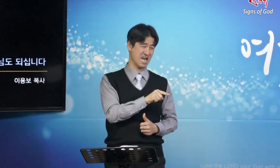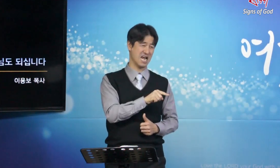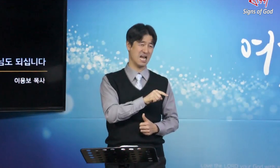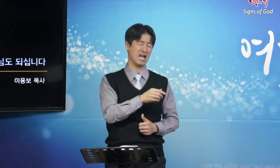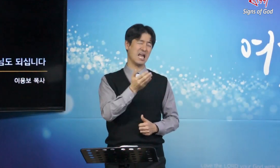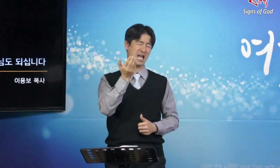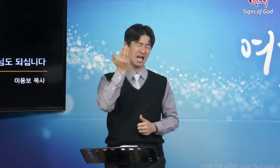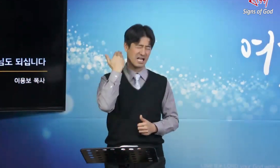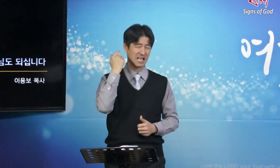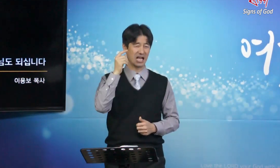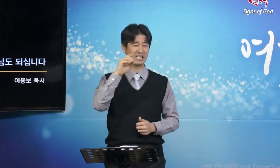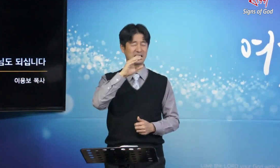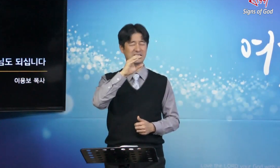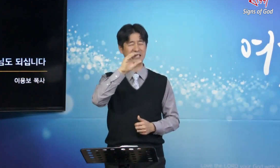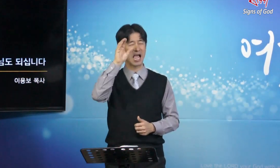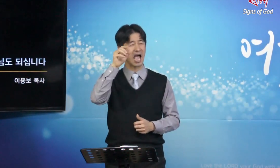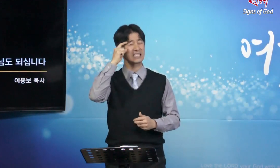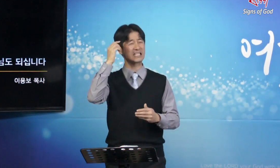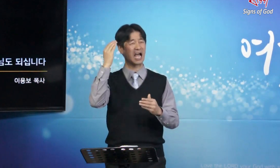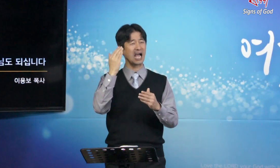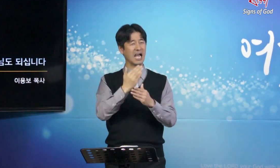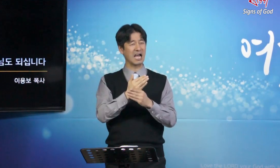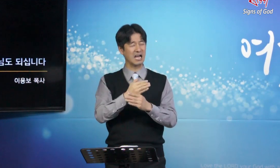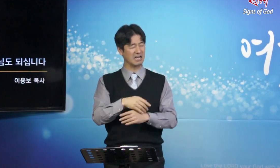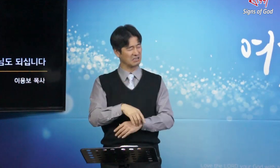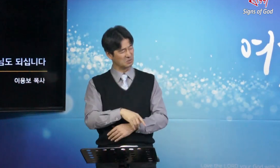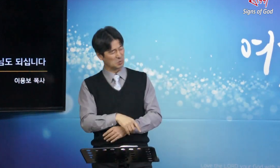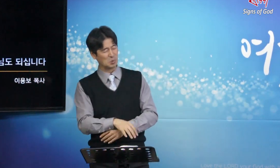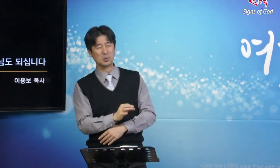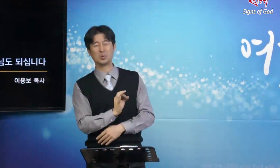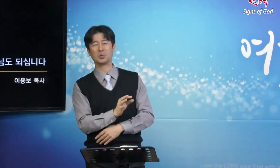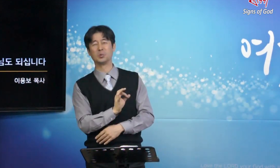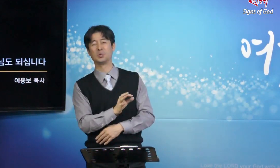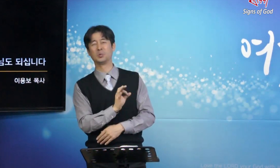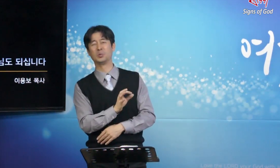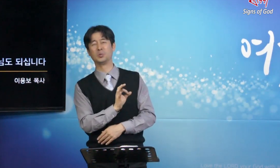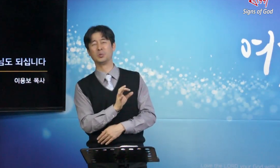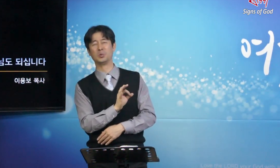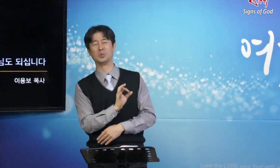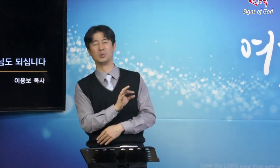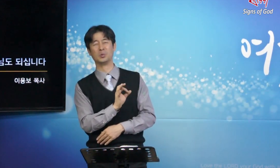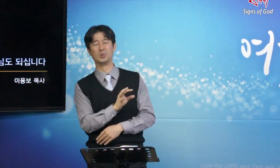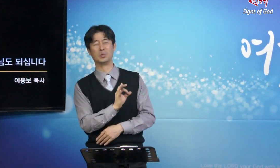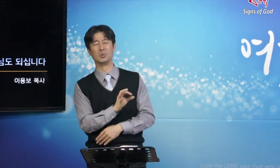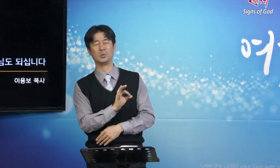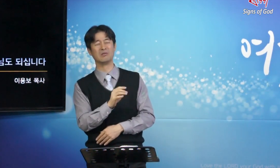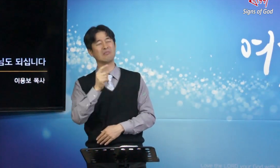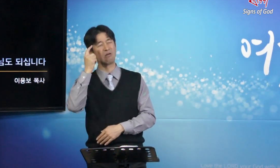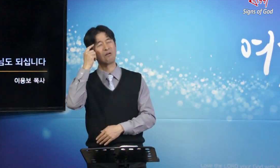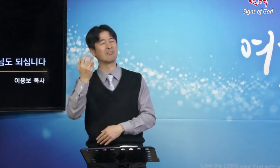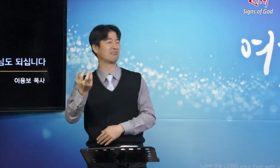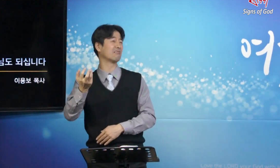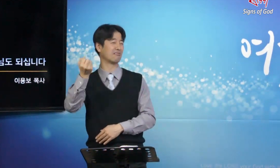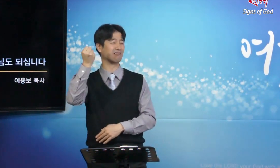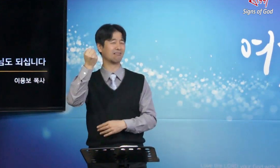받을 수 있을까? 많은 신앙자들이 그들은 구원을 받을 수 없다라고 생각했습니다.